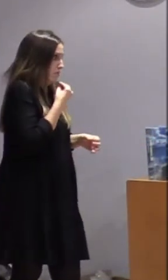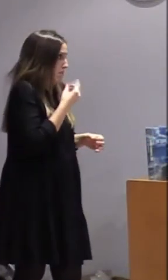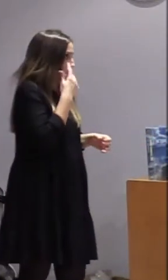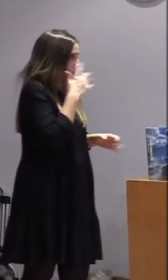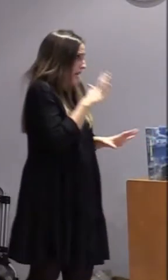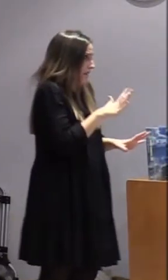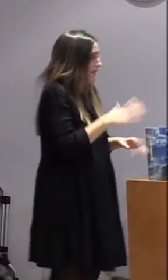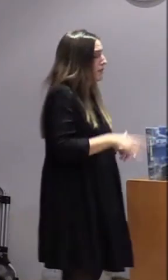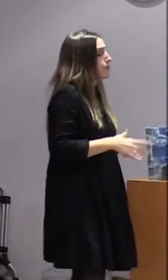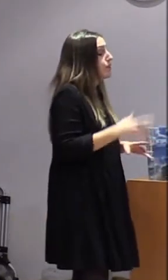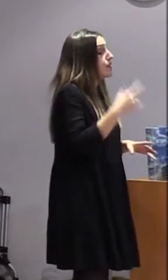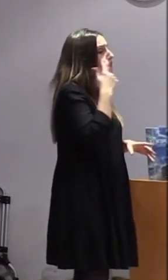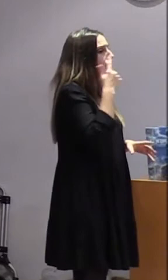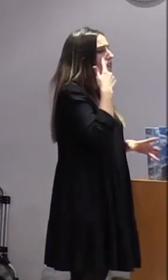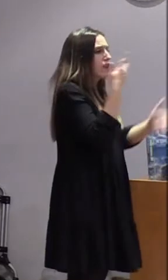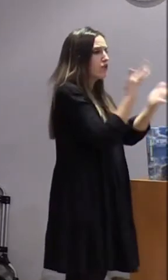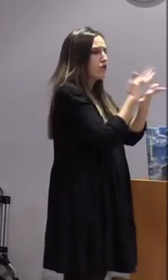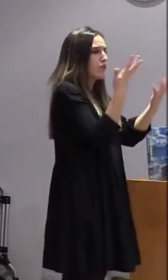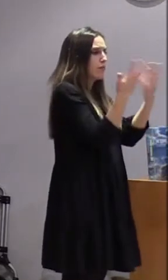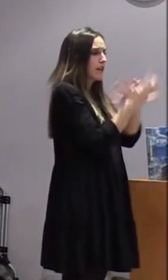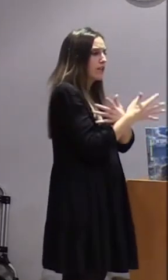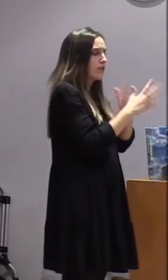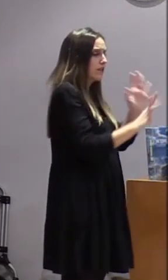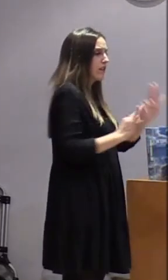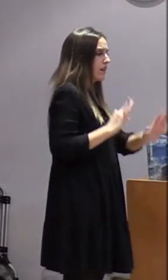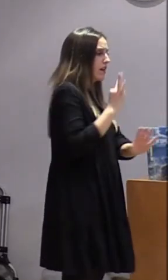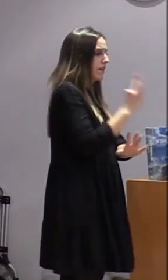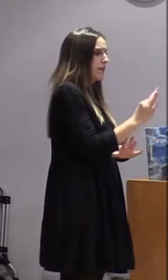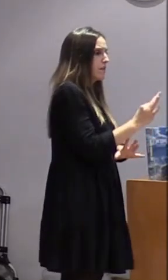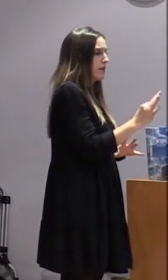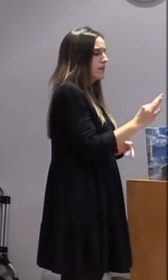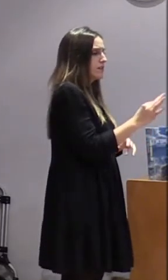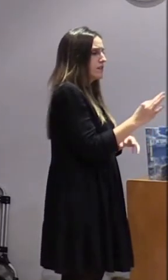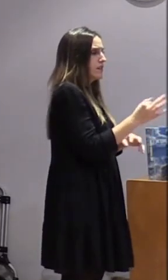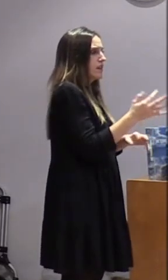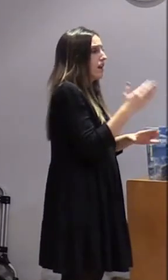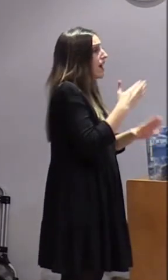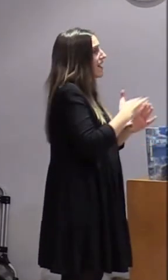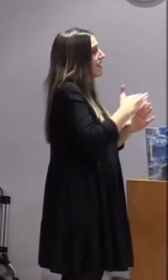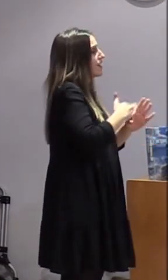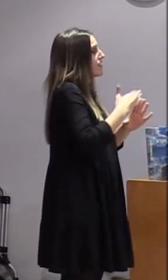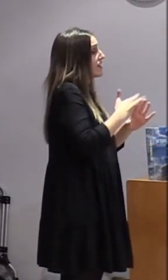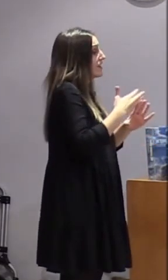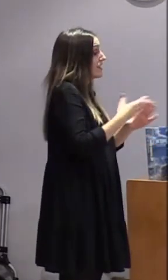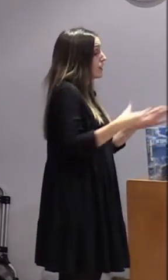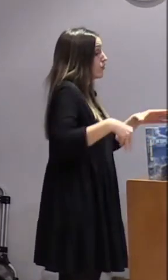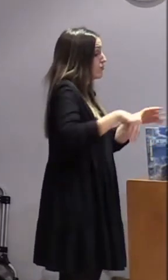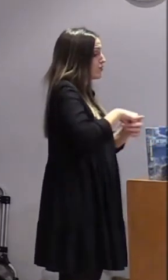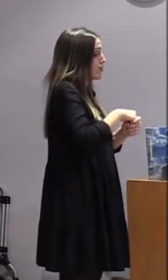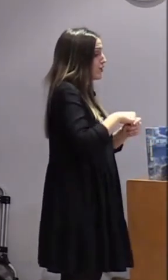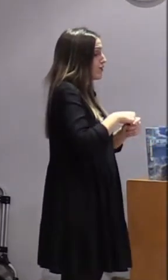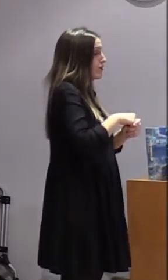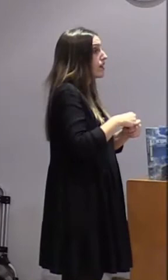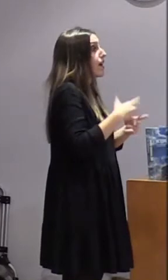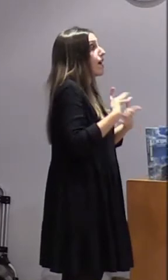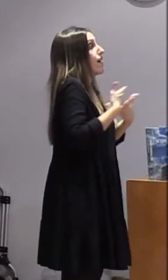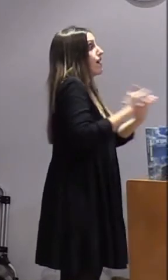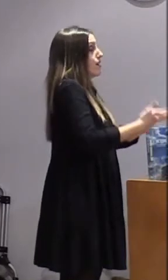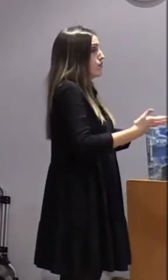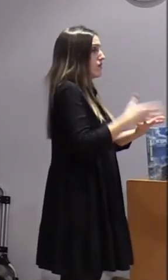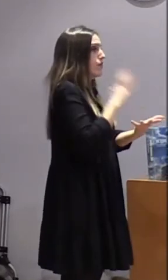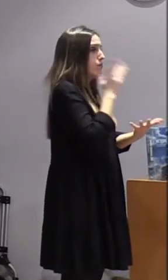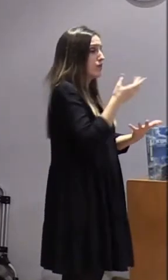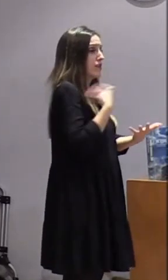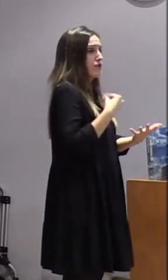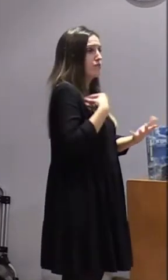Fijaros qué combinación, que además a nivel de composición del cuadro ayuda, porque estos